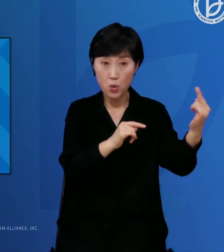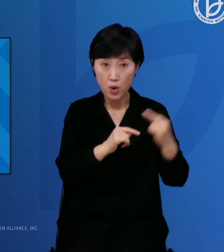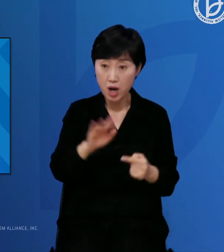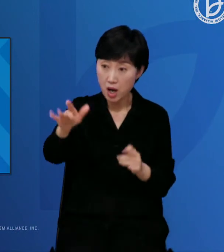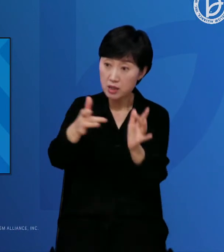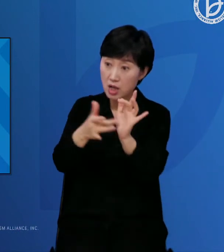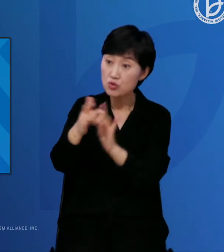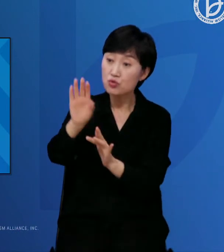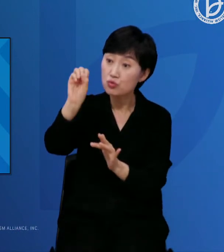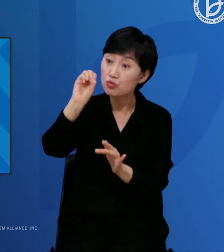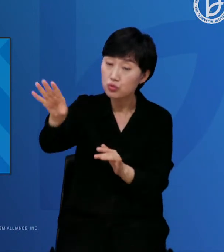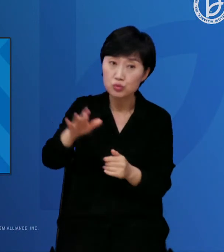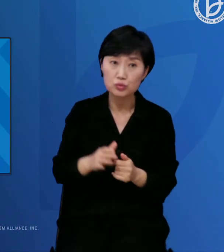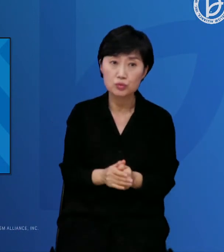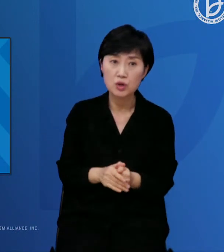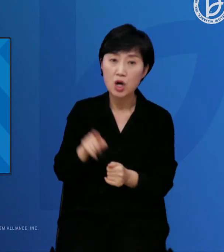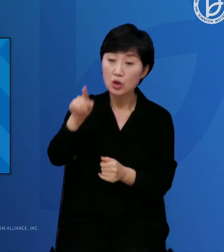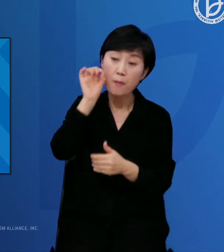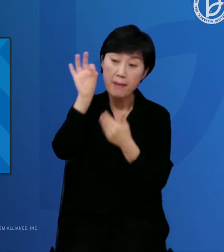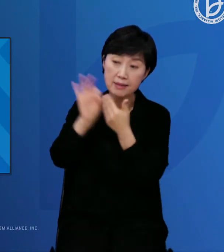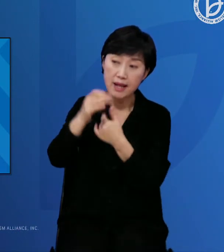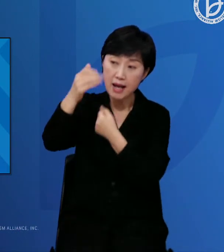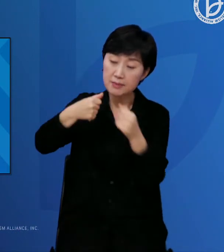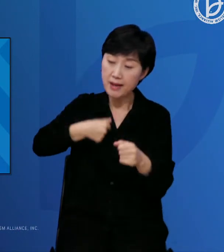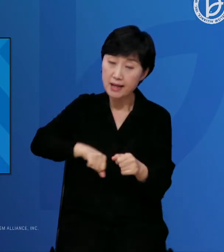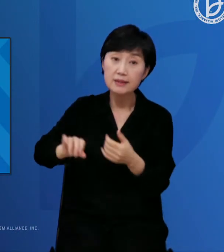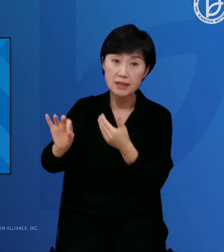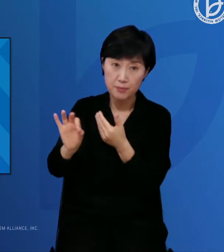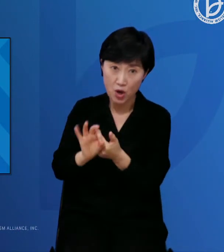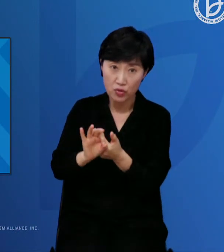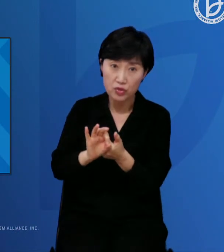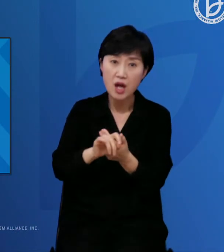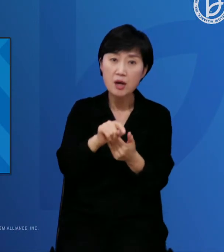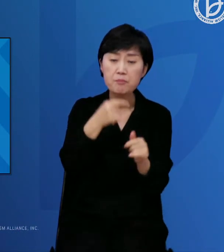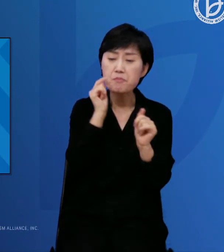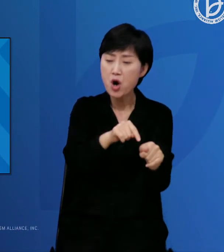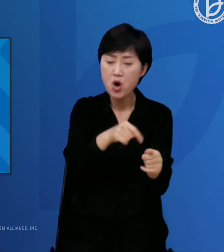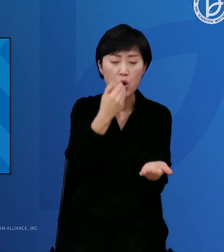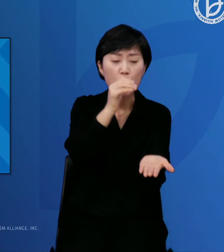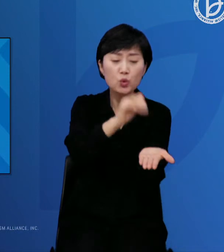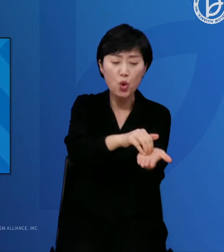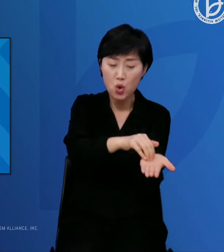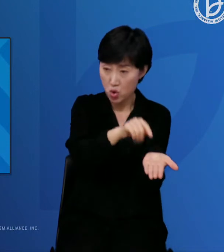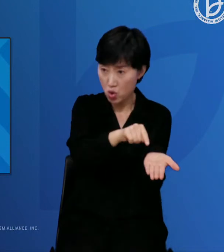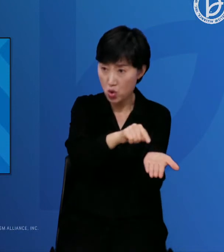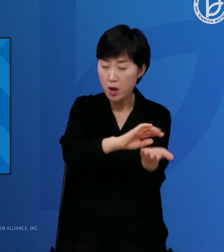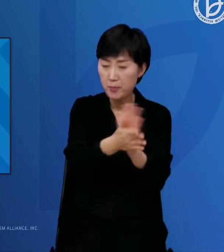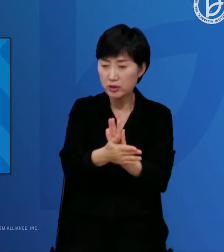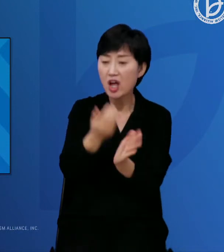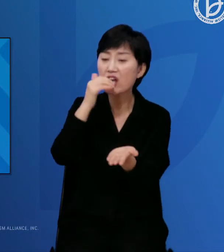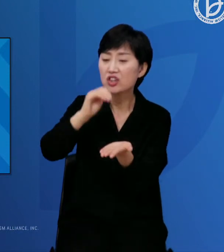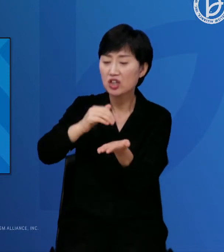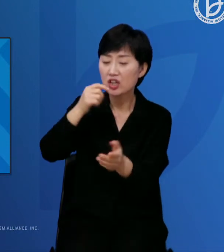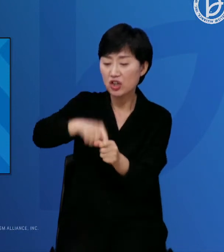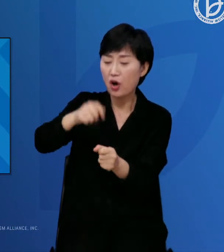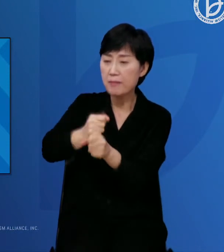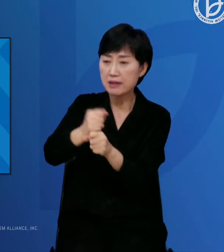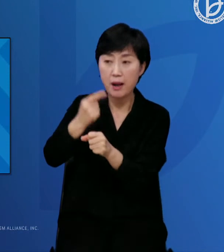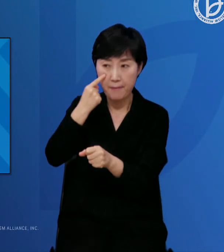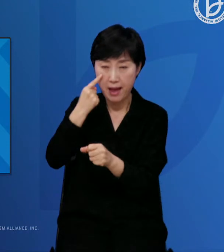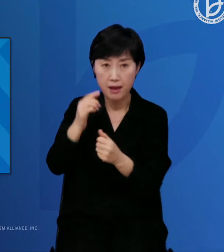예수께 나와서 이르되 내가 만일 하나님의 아들이거든 명하여 이 돌들로 떡덩이가 되게